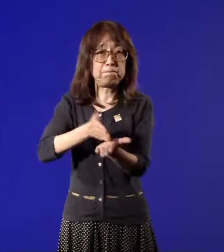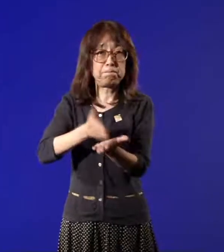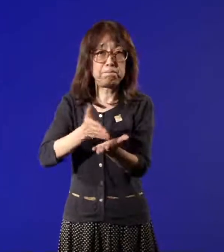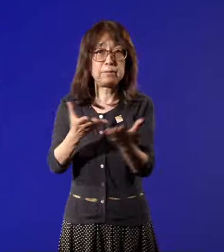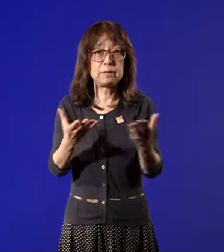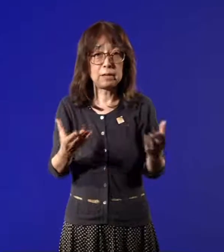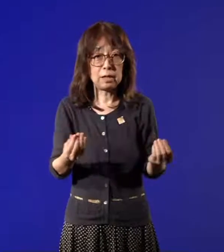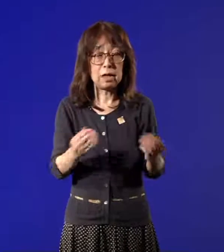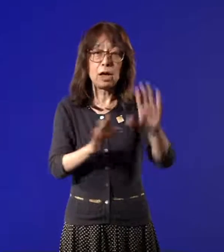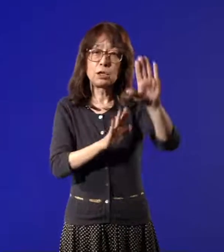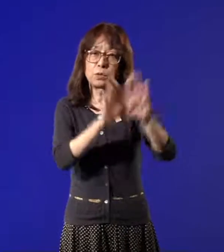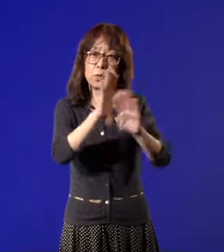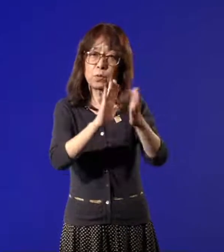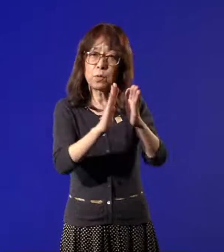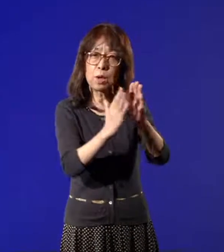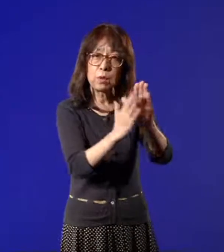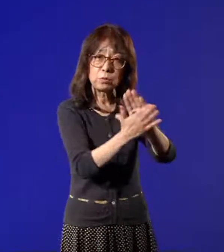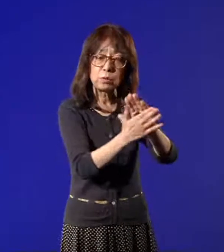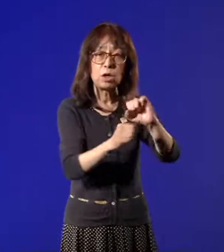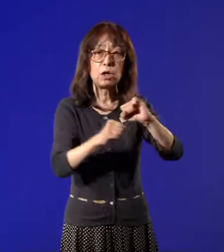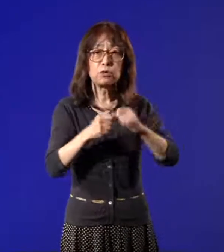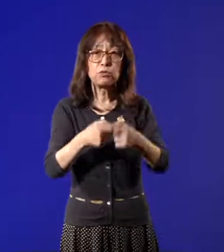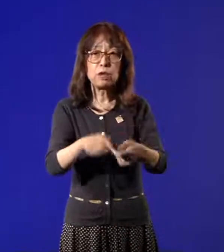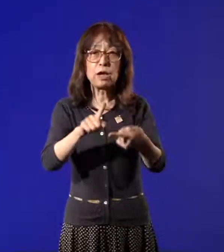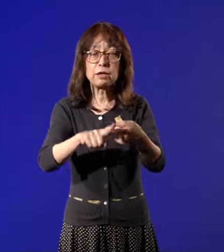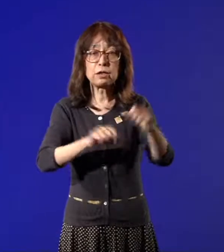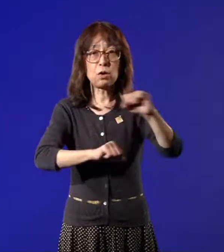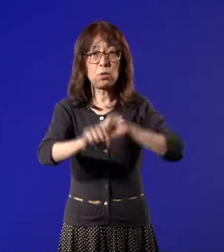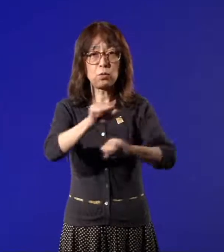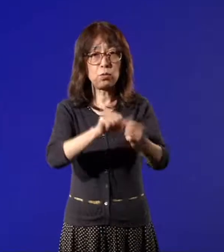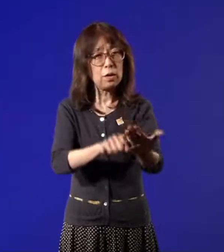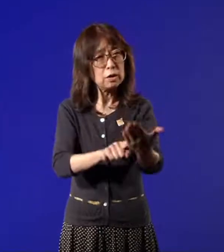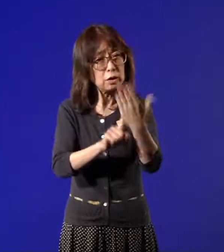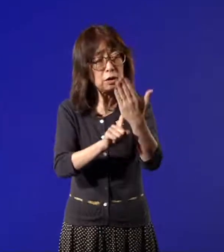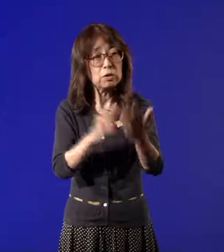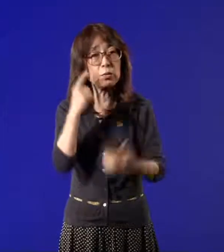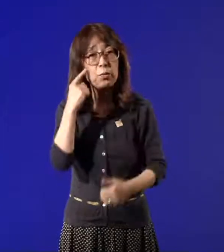状況変わってきて具体的な行動になってきているというふうに思います。